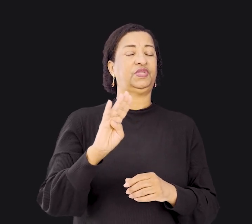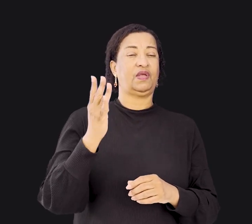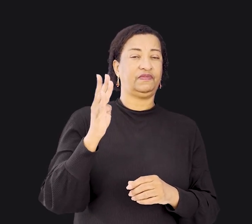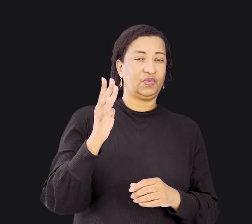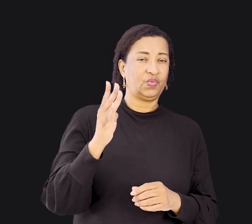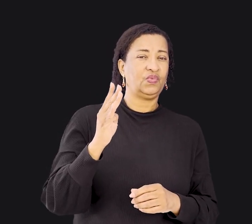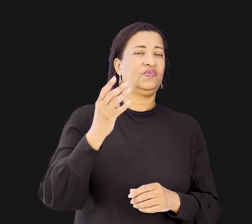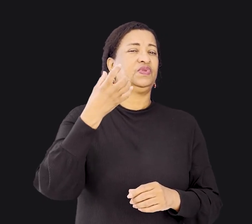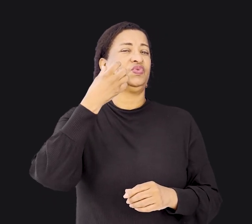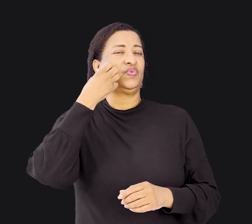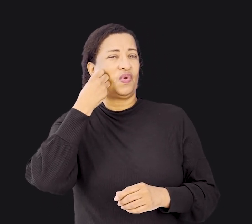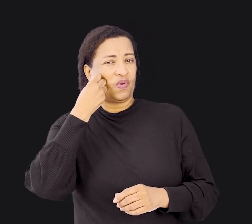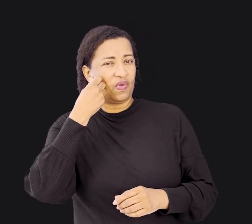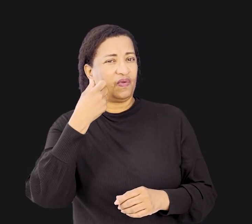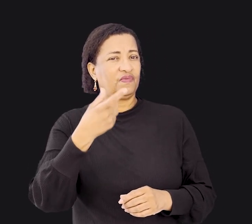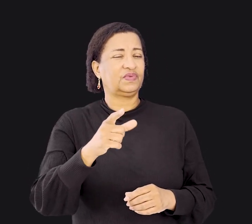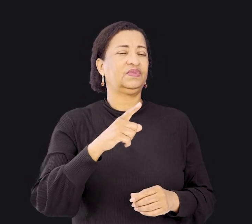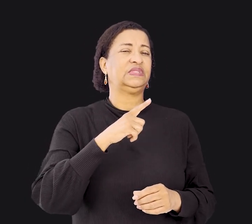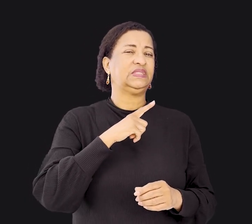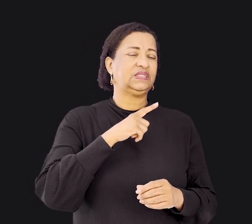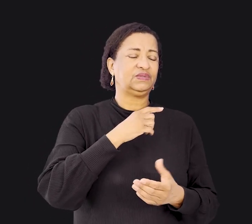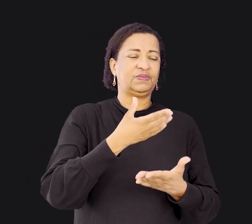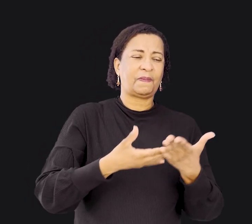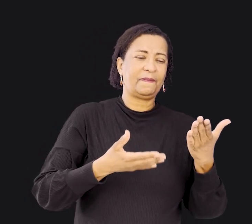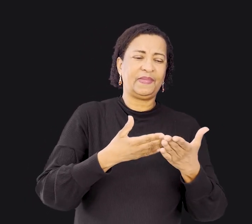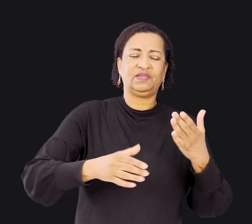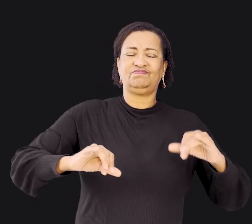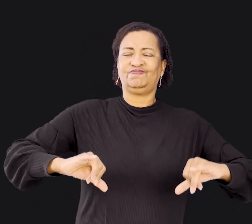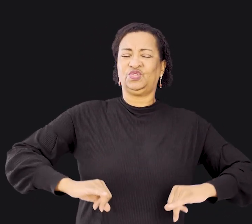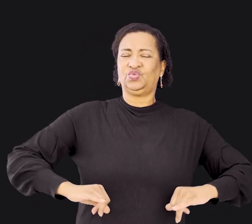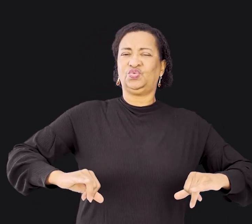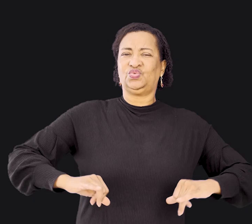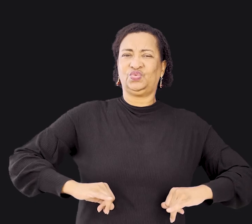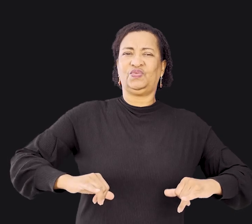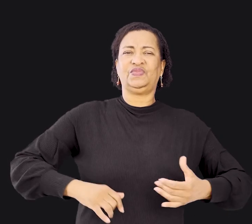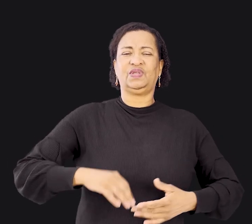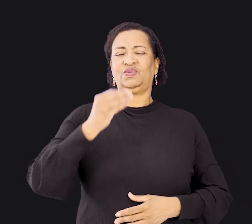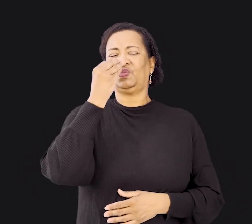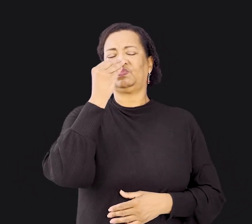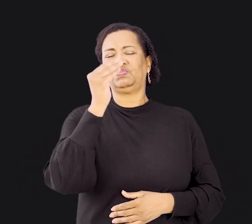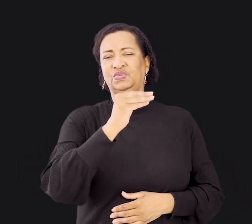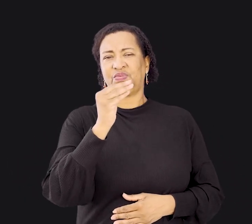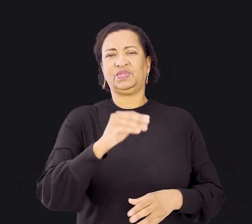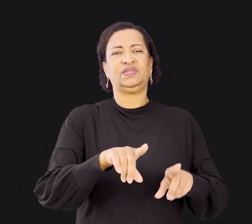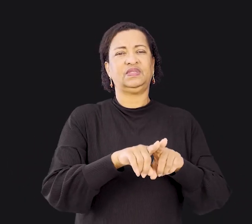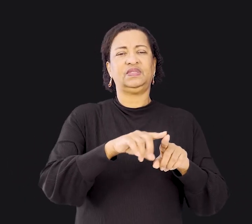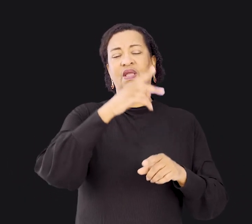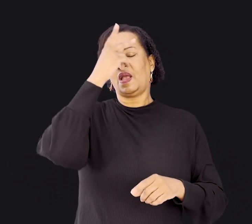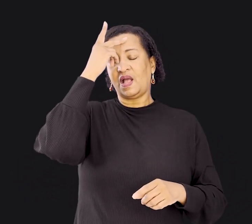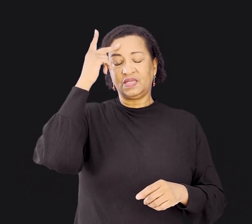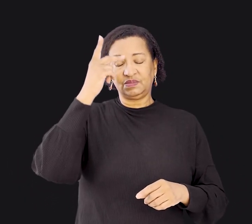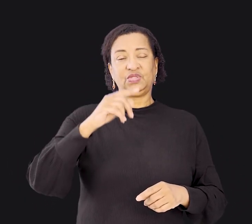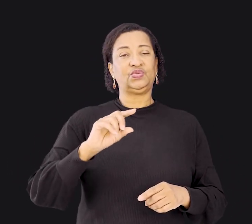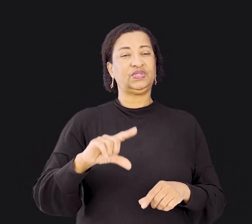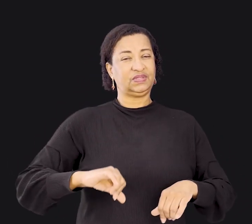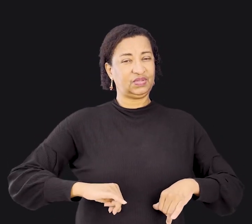divórcio, que sofrem a dor da perda e da rejeição. As pessoas que passam por essa situação devem ser vistas com